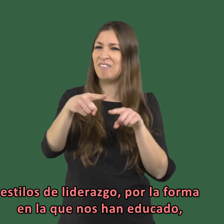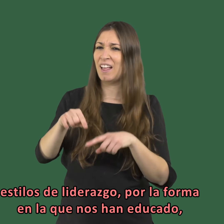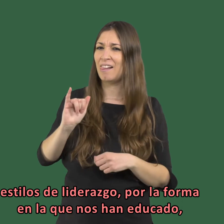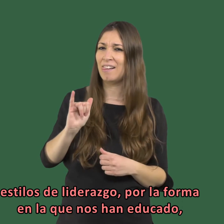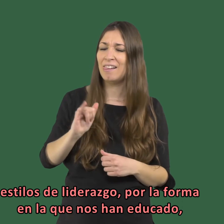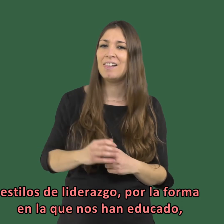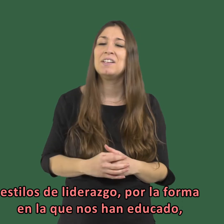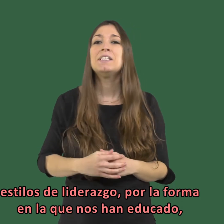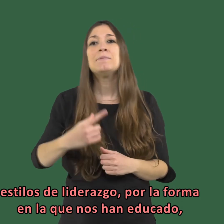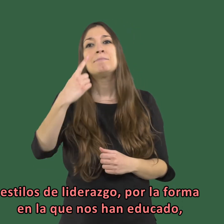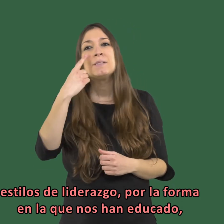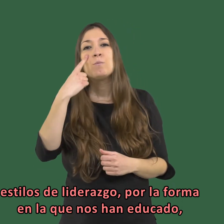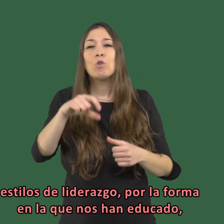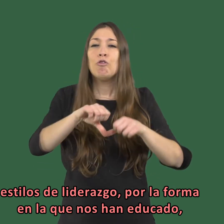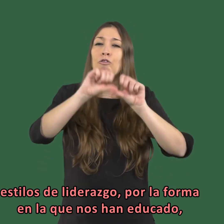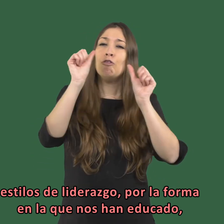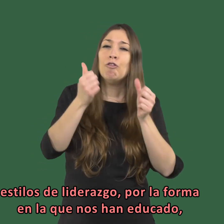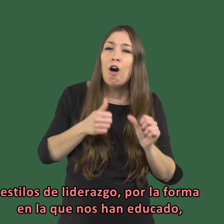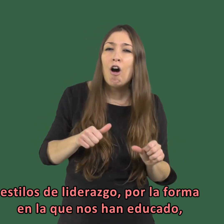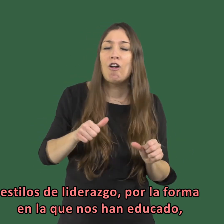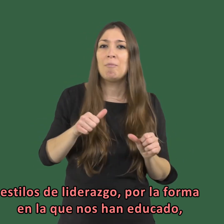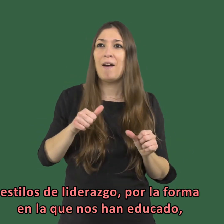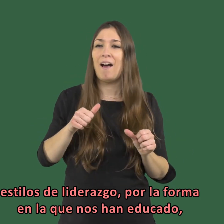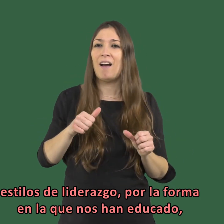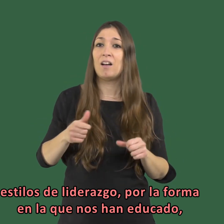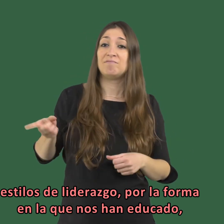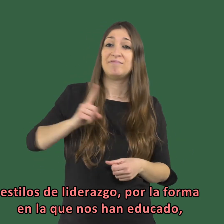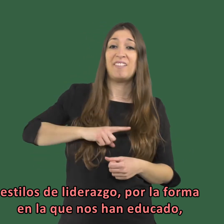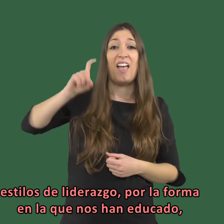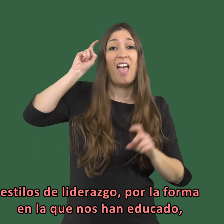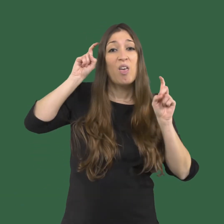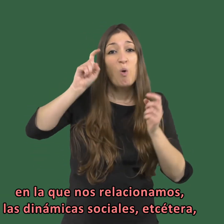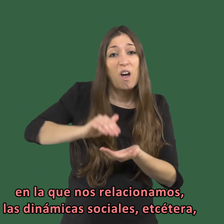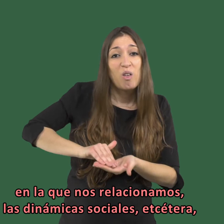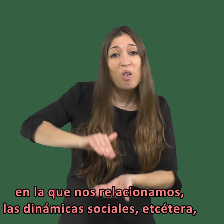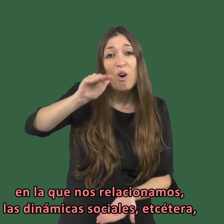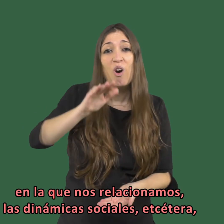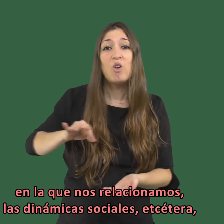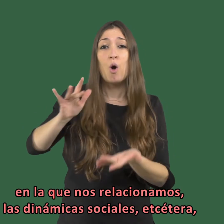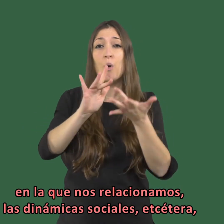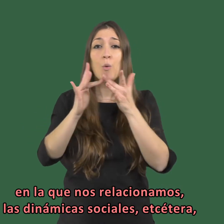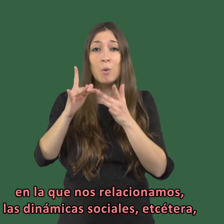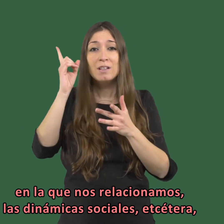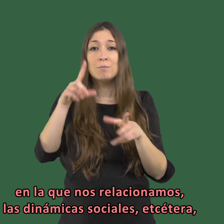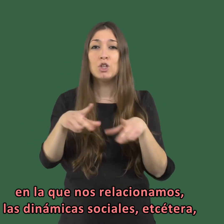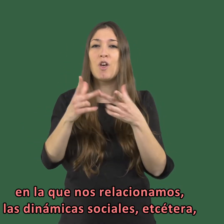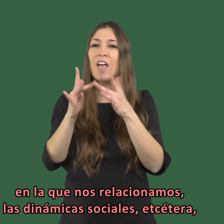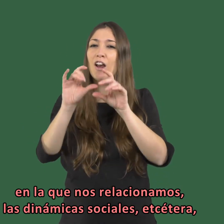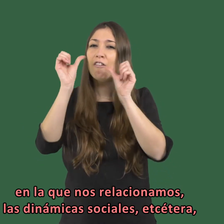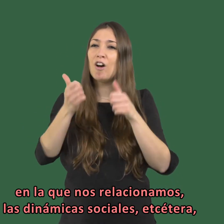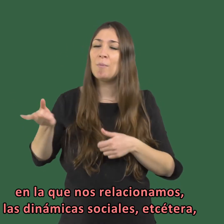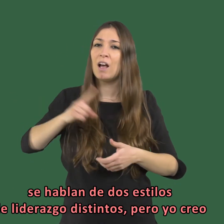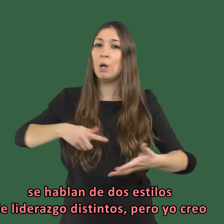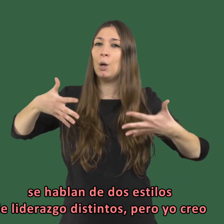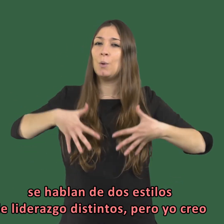liderazgo, por la forma en la que nos han educado, en la que nos relacionamos, las dinámicas sociales,